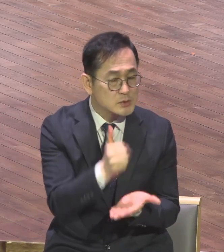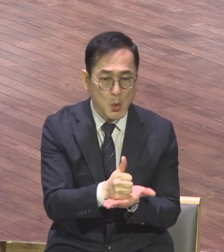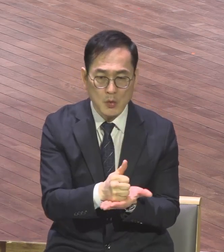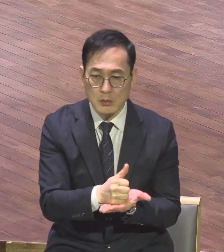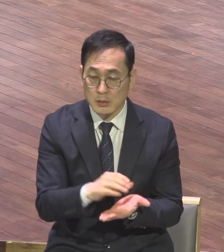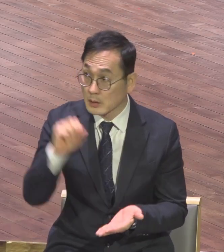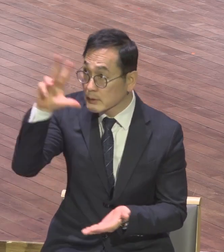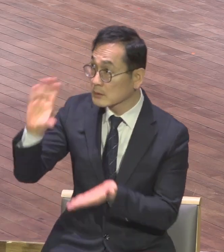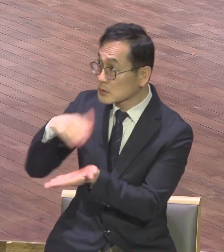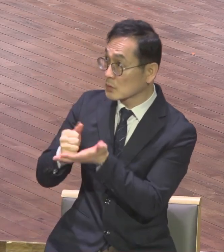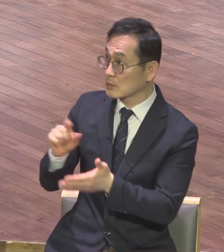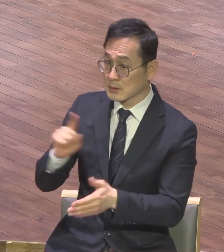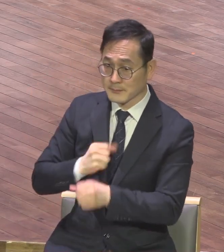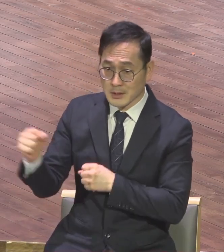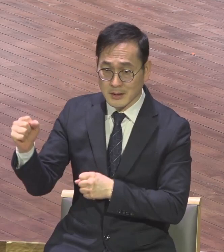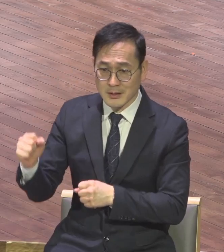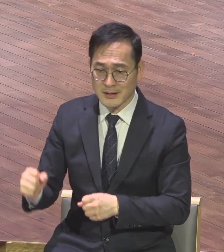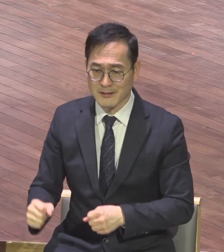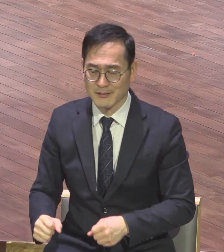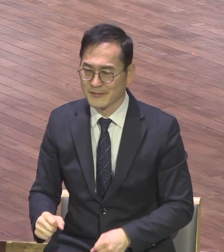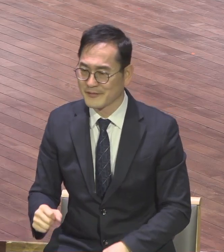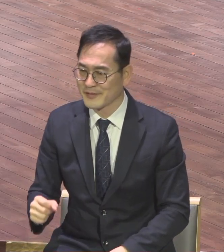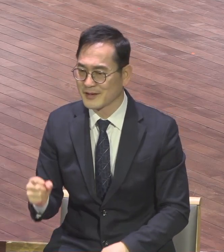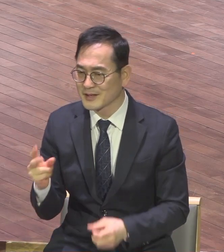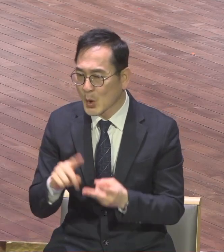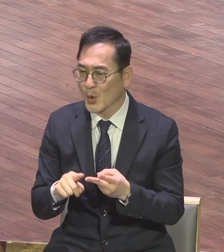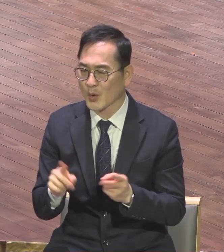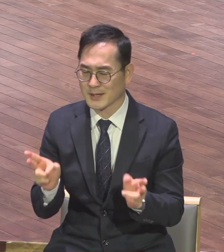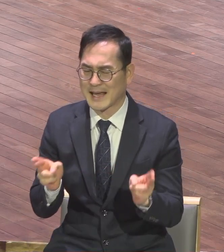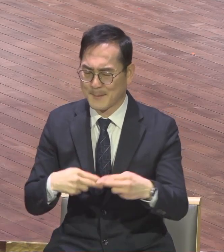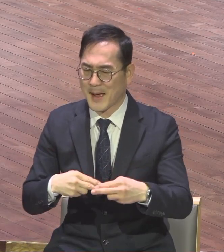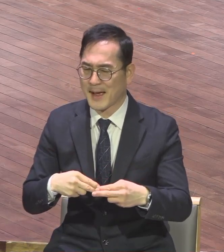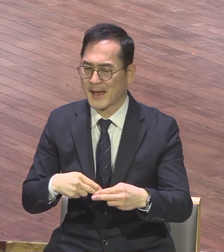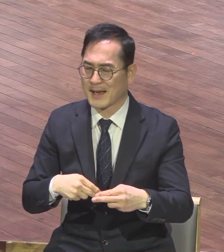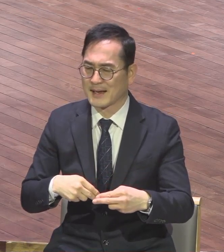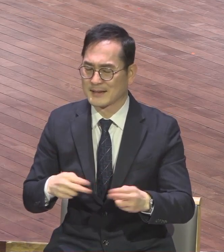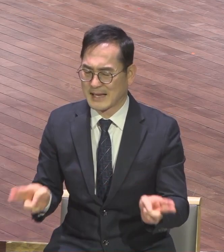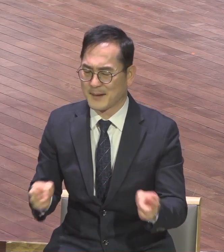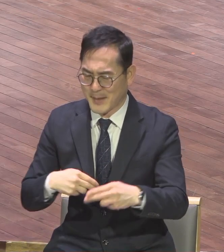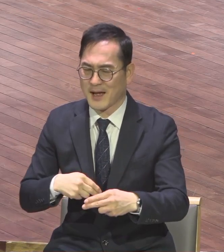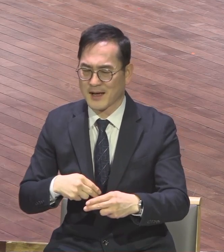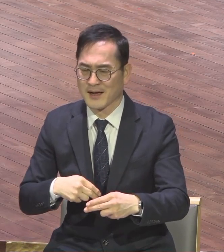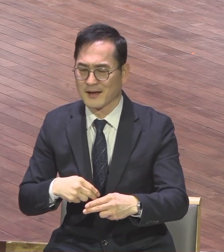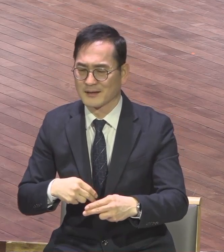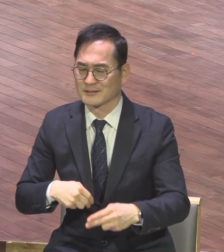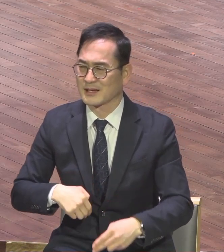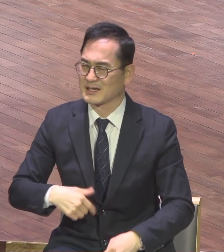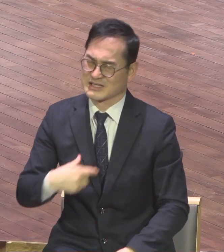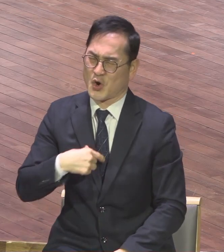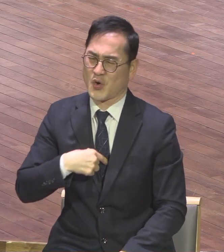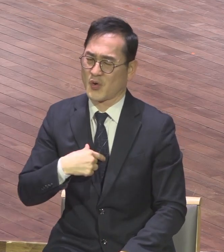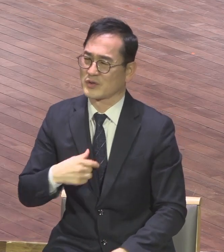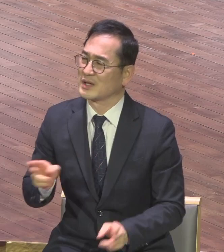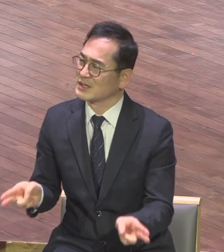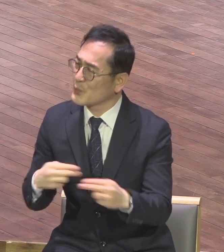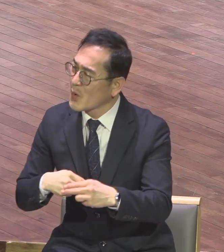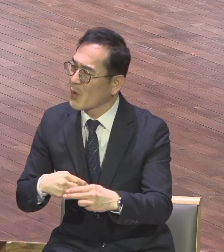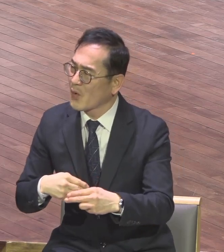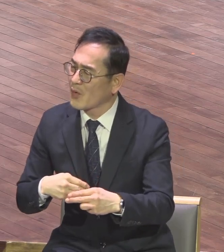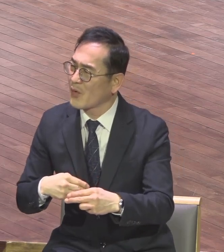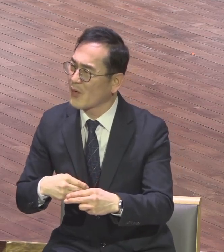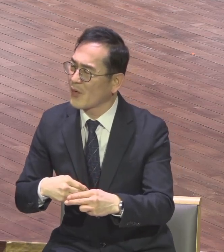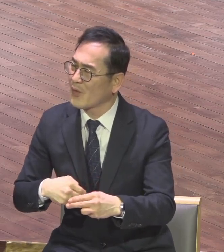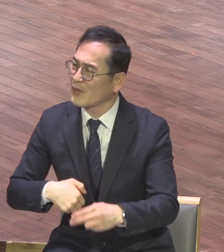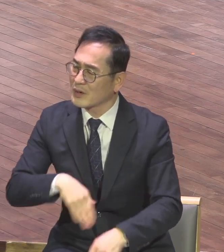다락방이 너무 하기 싫어가지고 한 다락방 시간 30분 전에 전화가 선생님 제가 오늘 다락방 안 하고 싶은데 그리스도 이게 그리스도가 조용히 하란 말인가